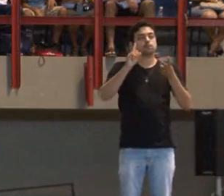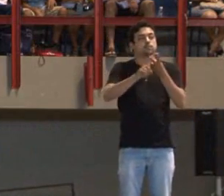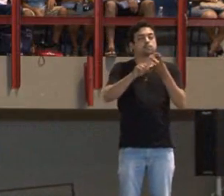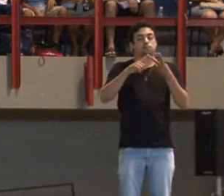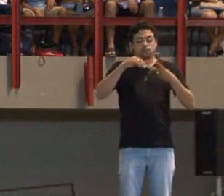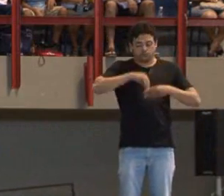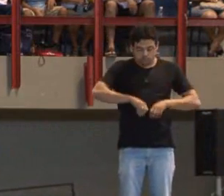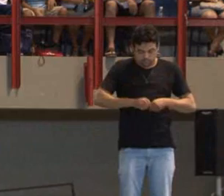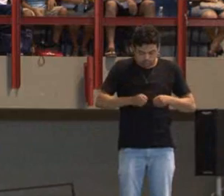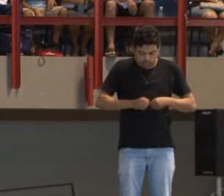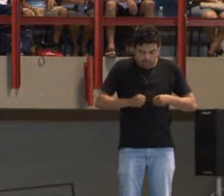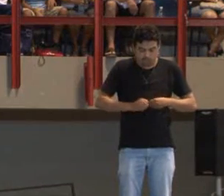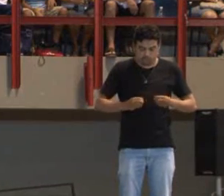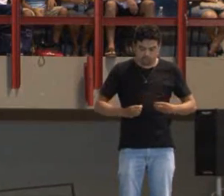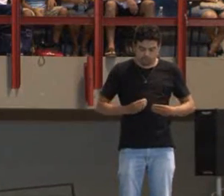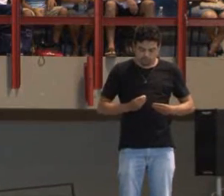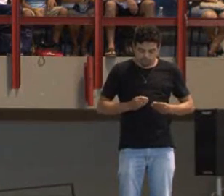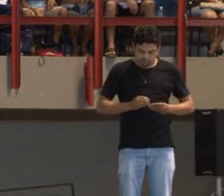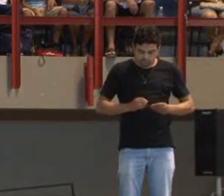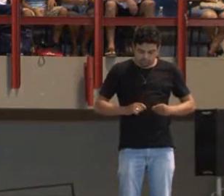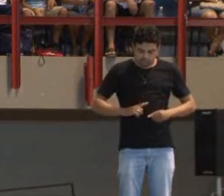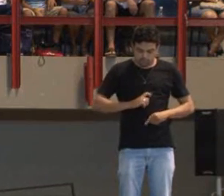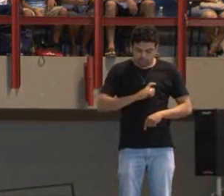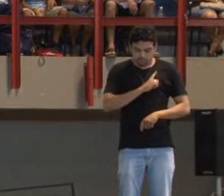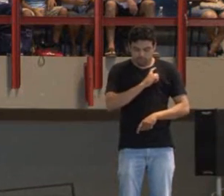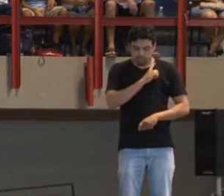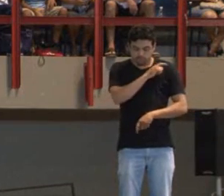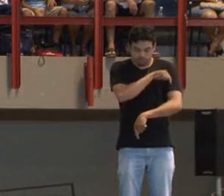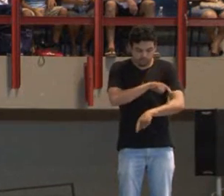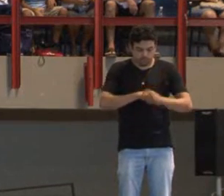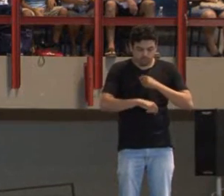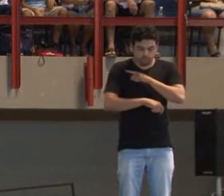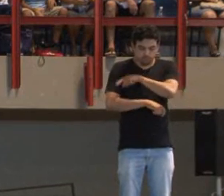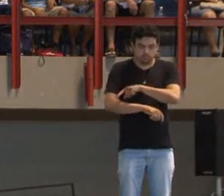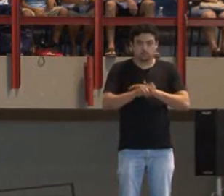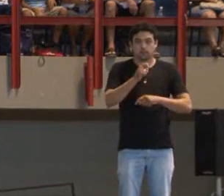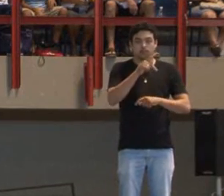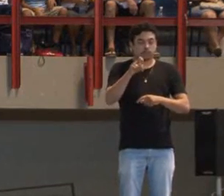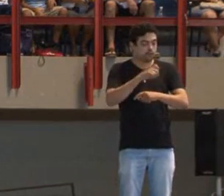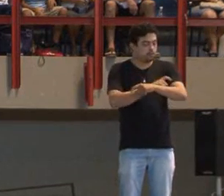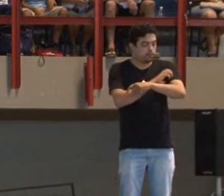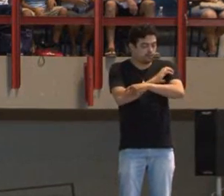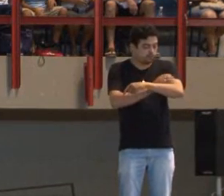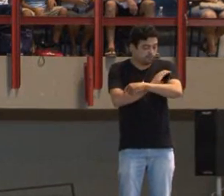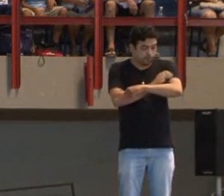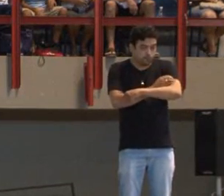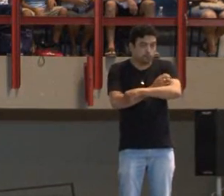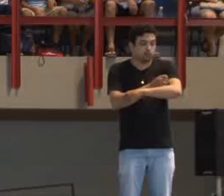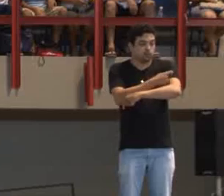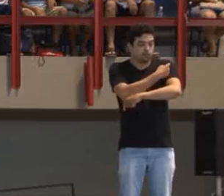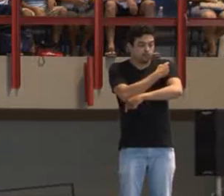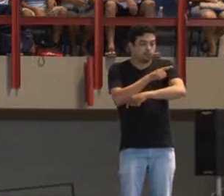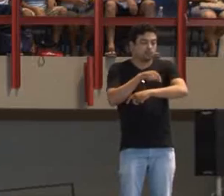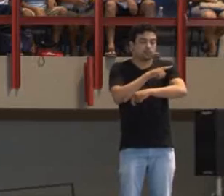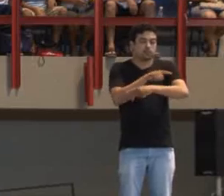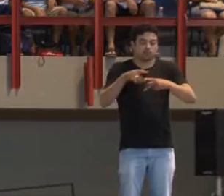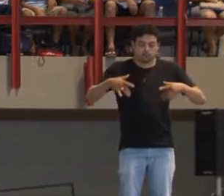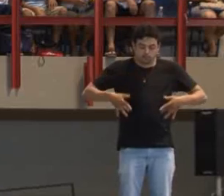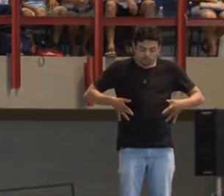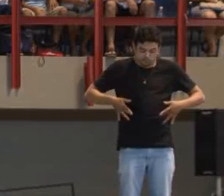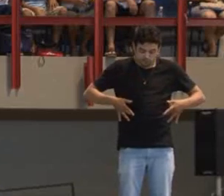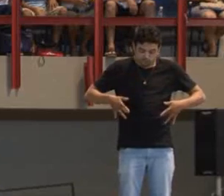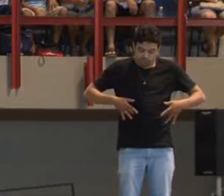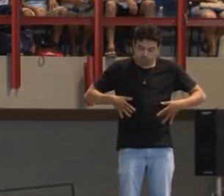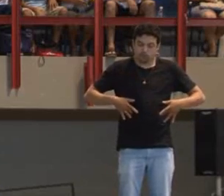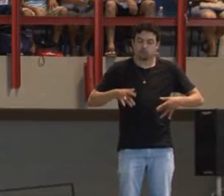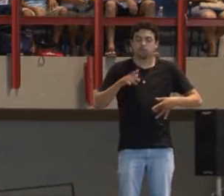alimentos, aminoácidos não sei o quê, aí tem uma história de um ATP no músculo, guarda glicogênio no fígado, essas